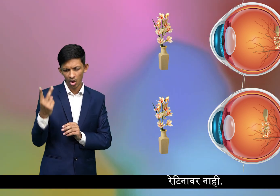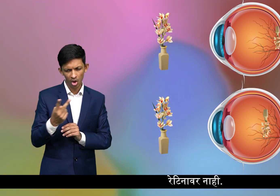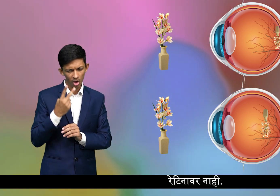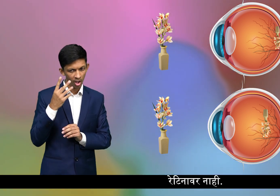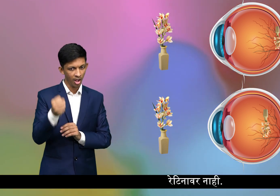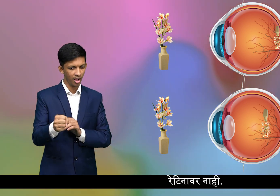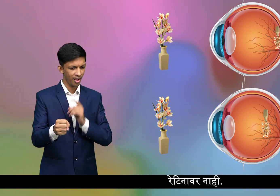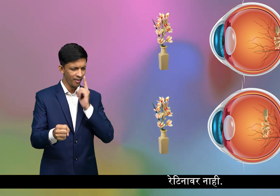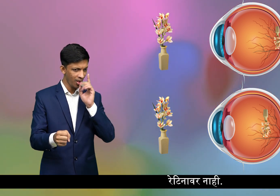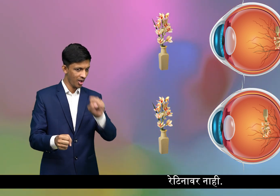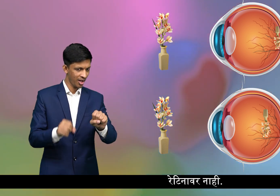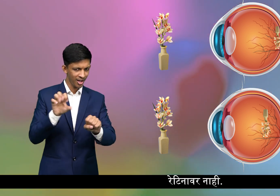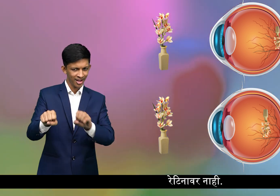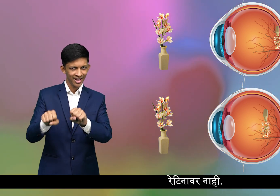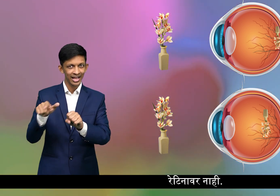रेटिनावर नाही.